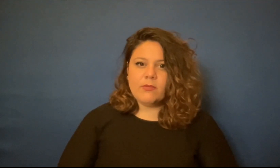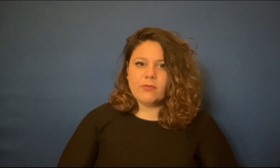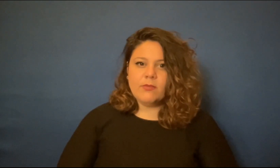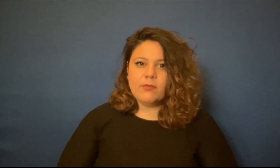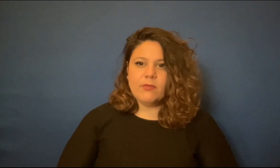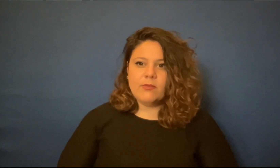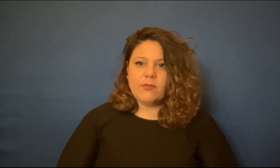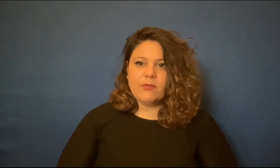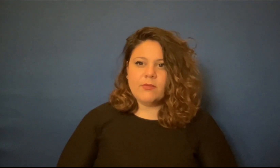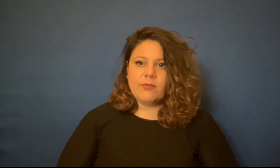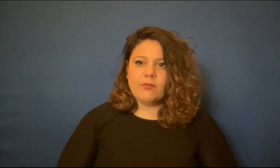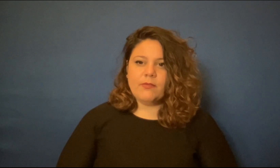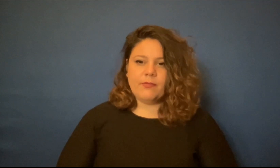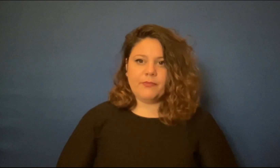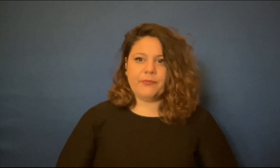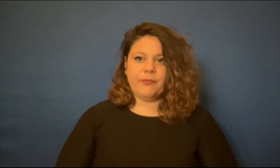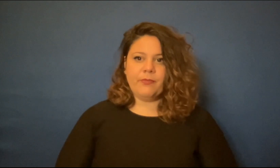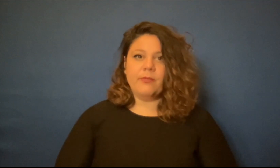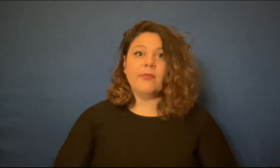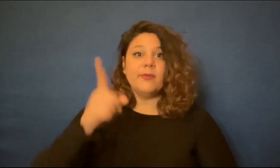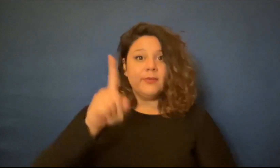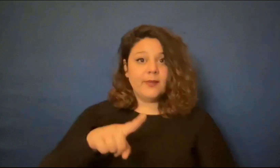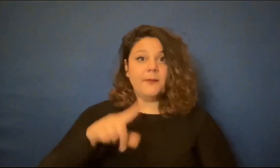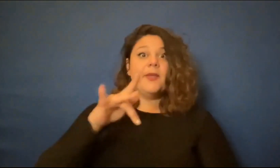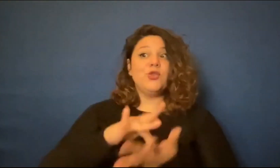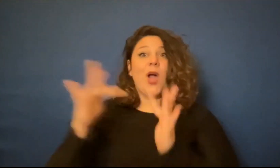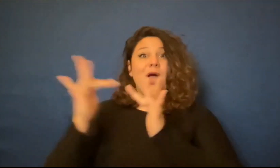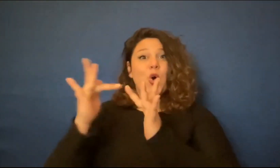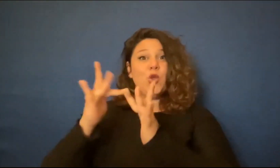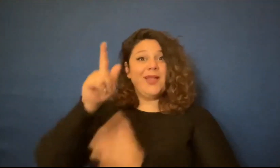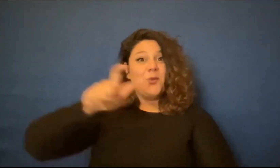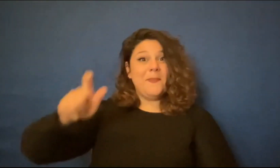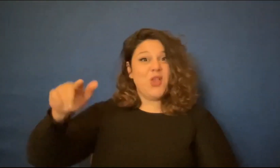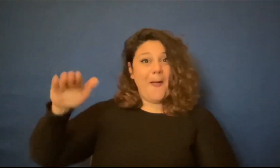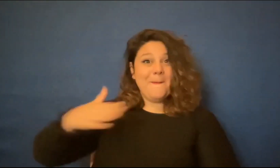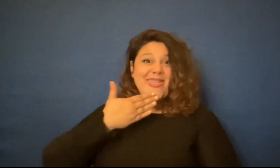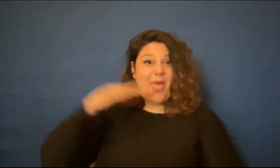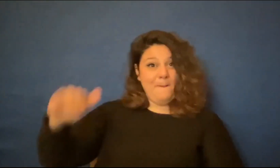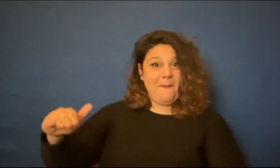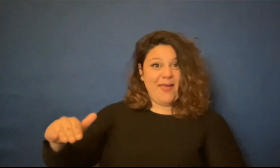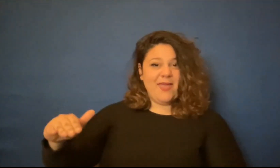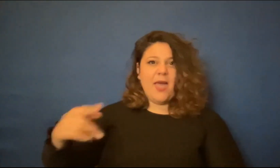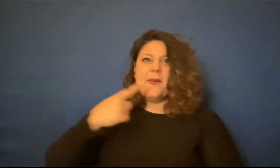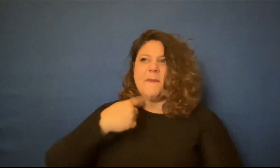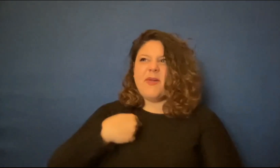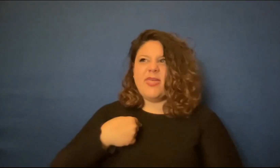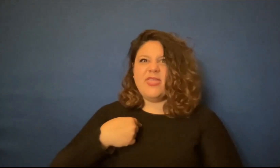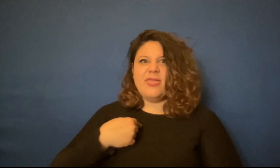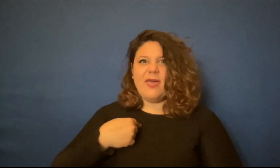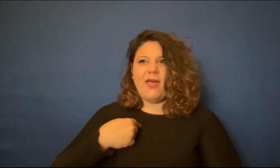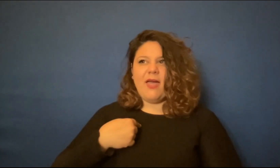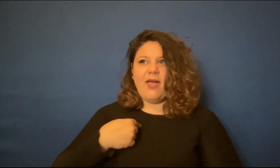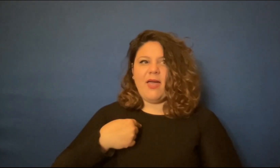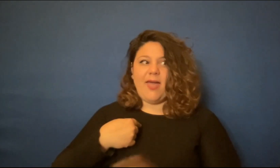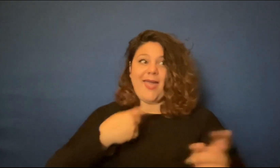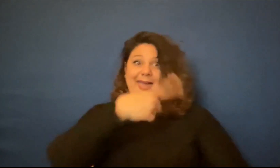también cuando me juntaba con los pequeños, con la gente más pequeña, me decían, dice, ¿qué haces juntándose con esa gente?